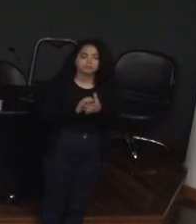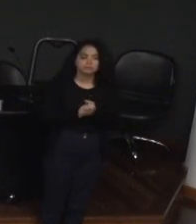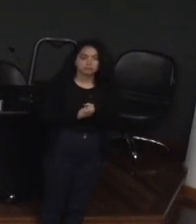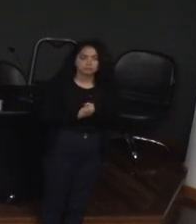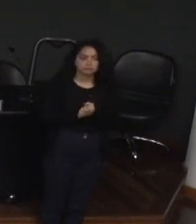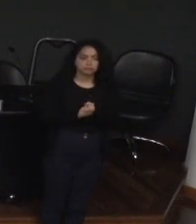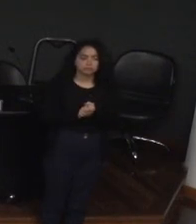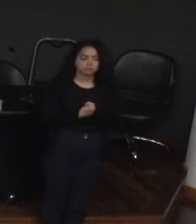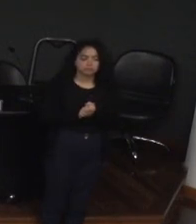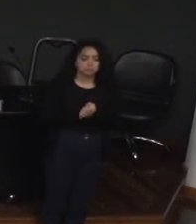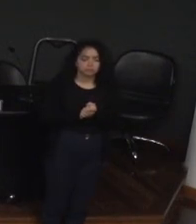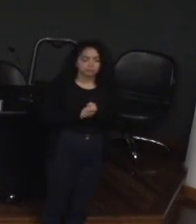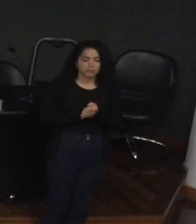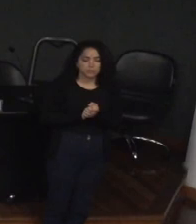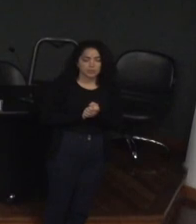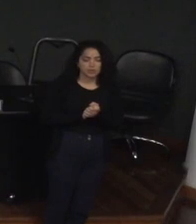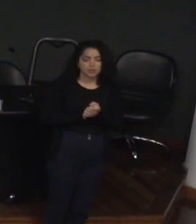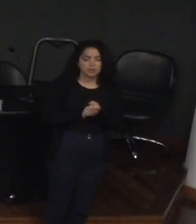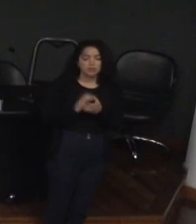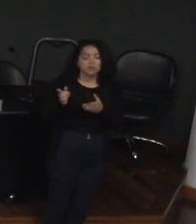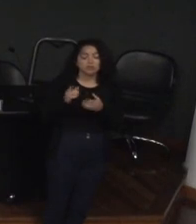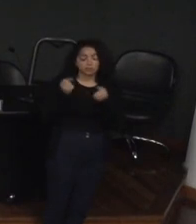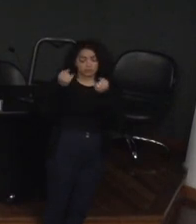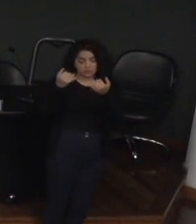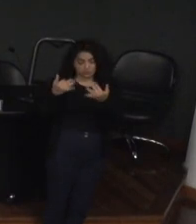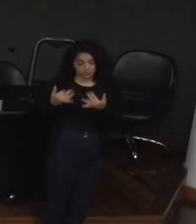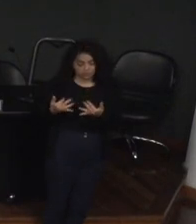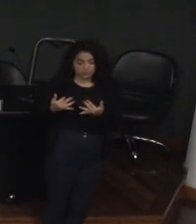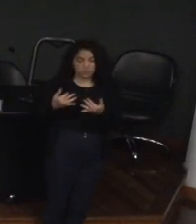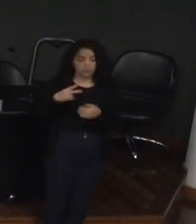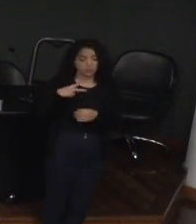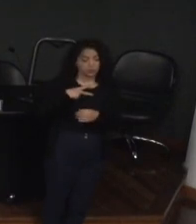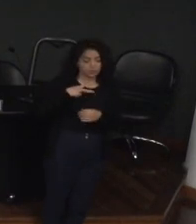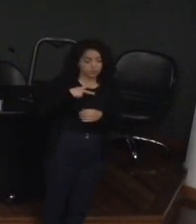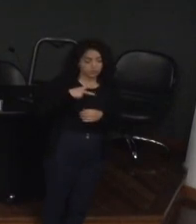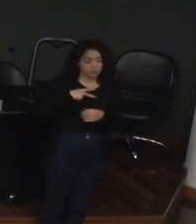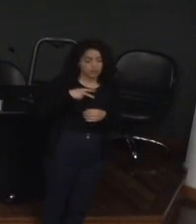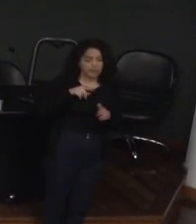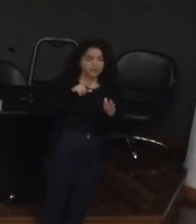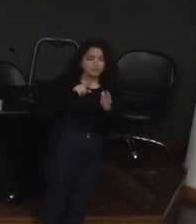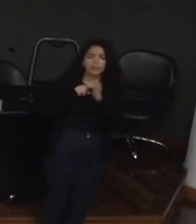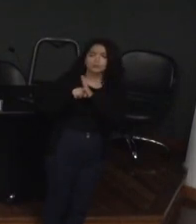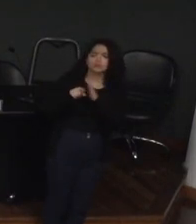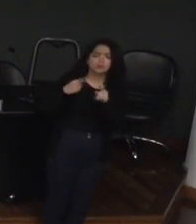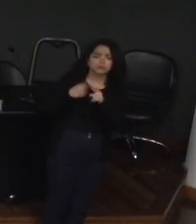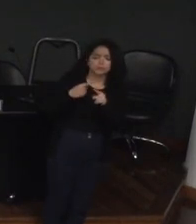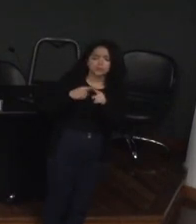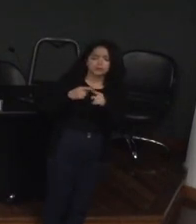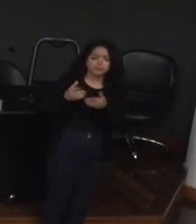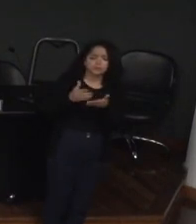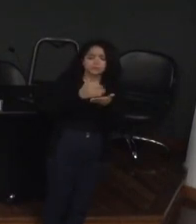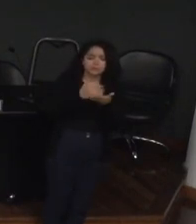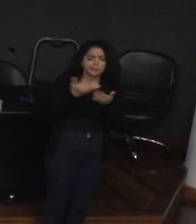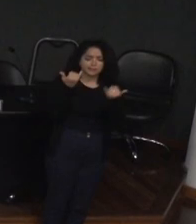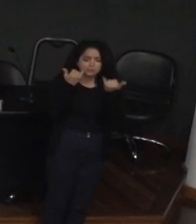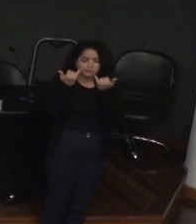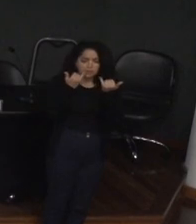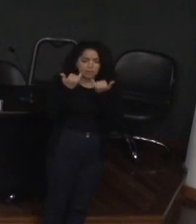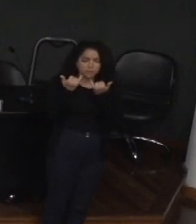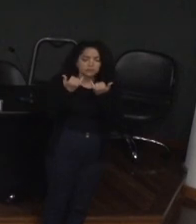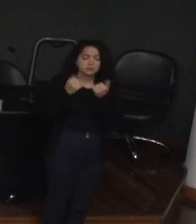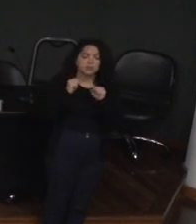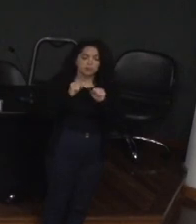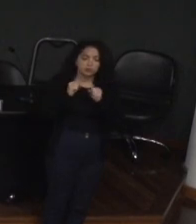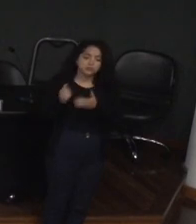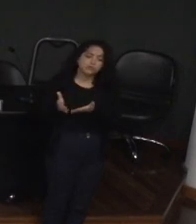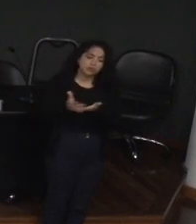só voltar na base legal, porque você disse que o particular, lá, o cidadão, ele questiona o porquê que você tem aquele dado. Sim. Então é possível a